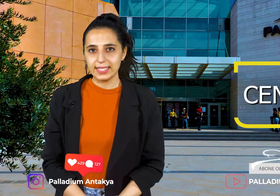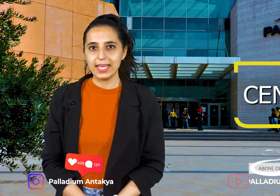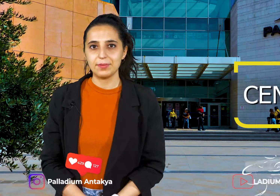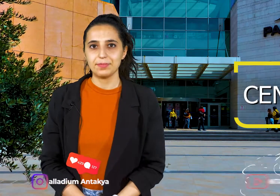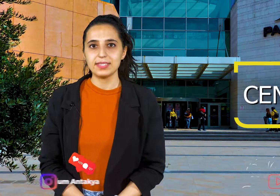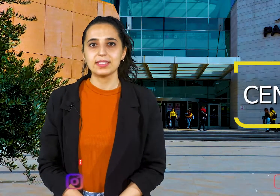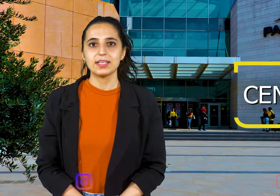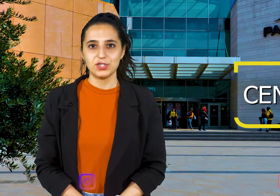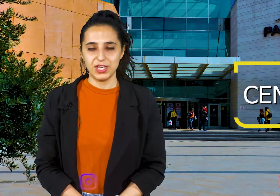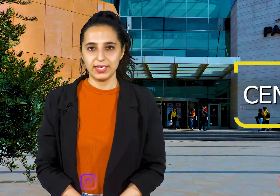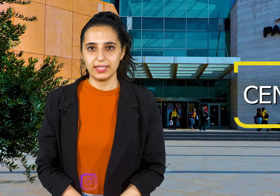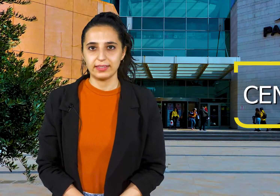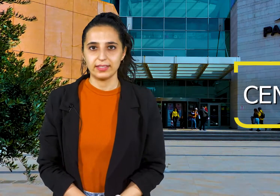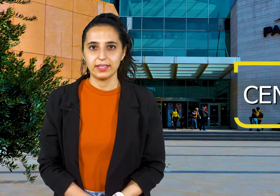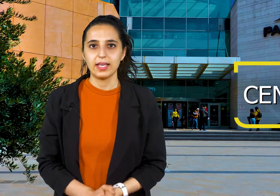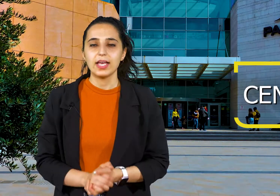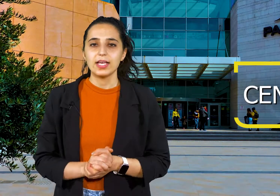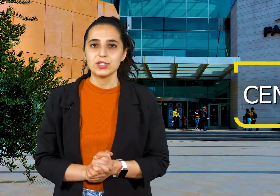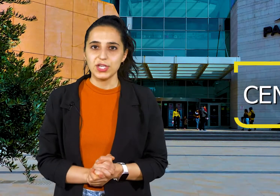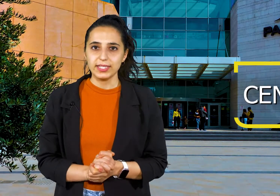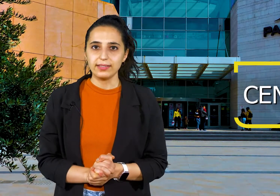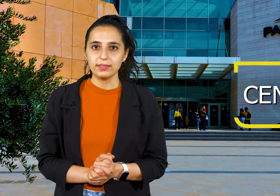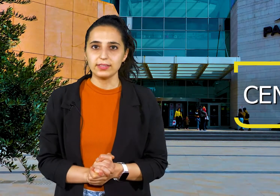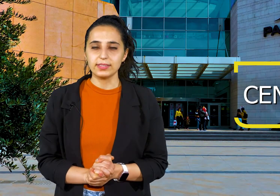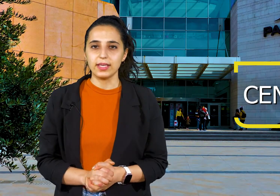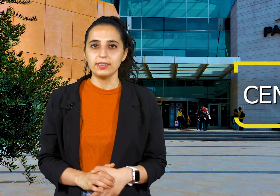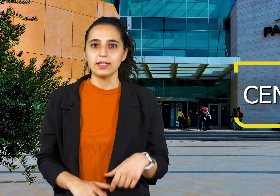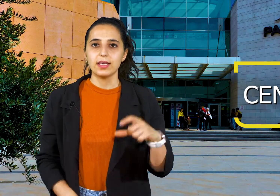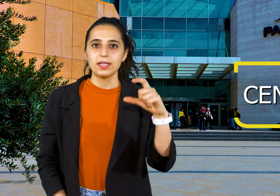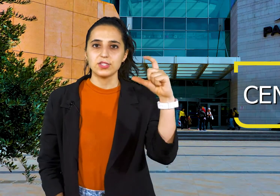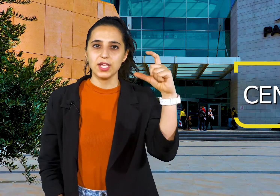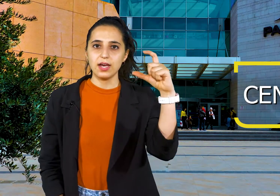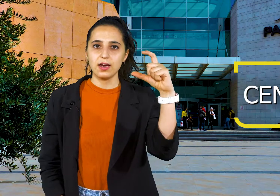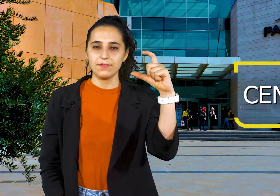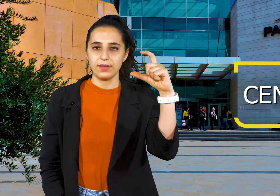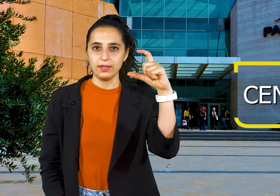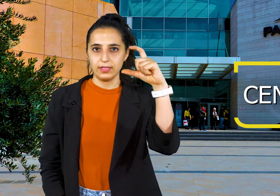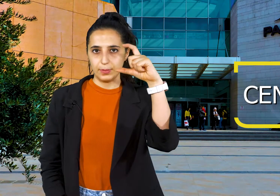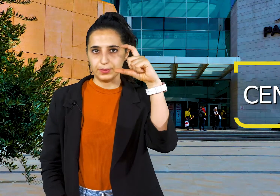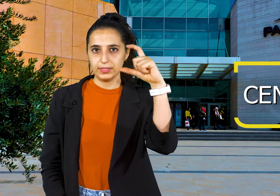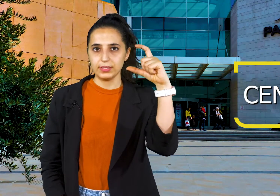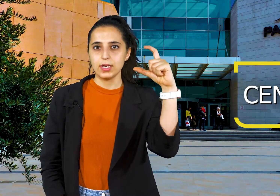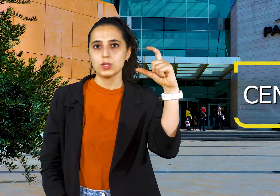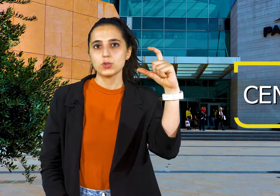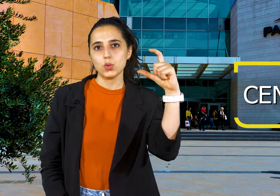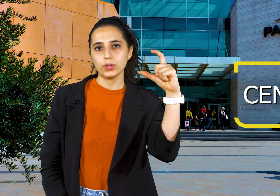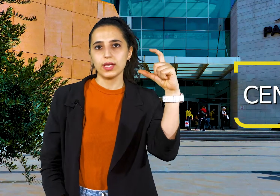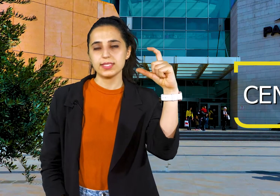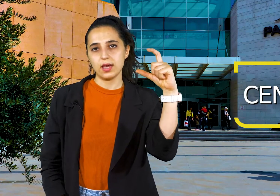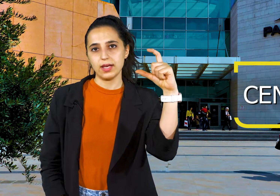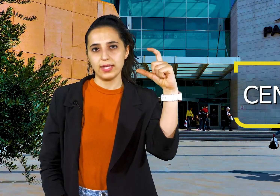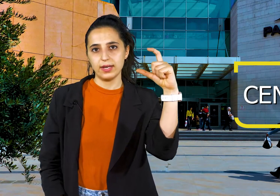Sıradaki kelimemiz cennet. Cenneti anlatırken C harfi yapılır, soldan sağa